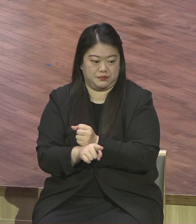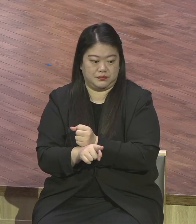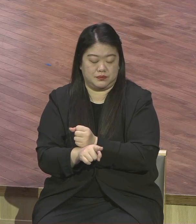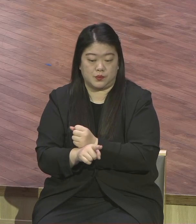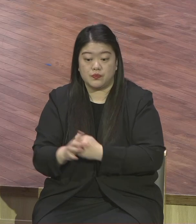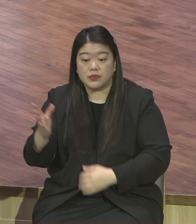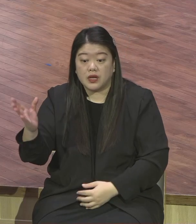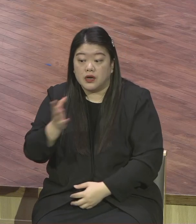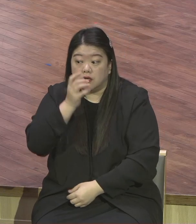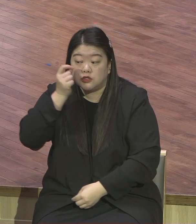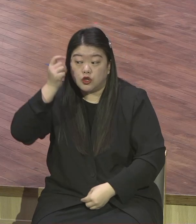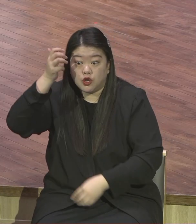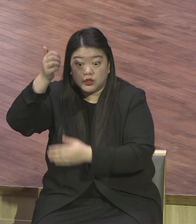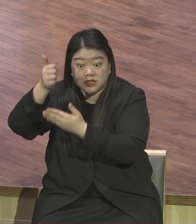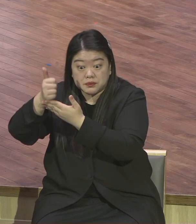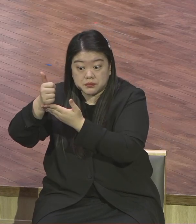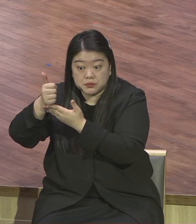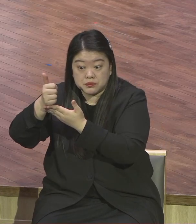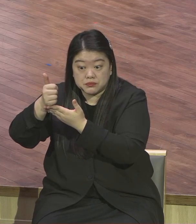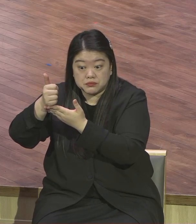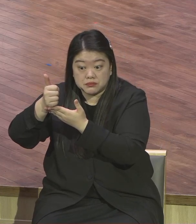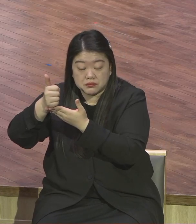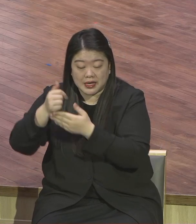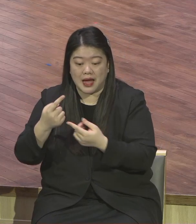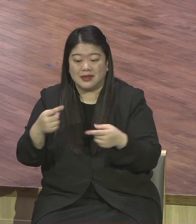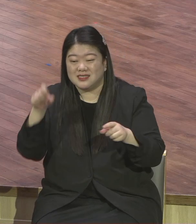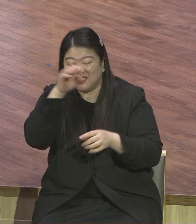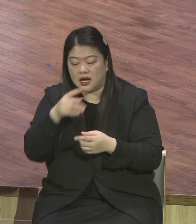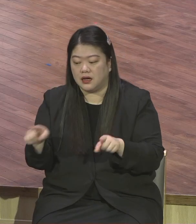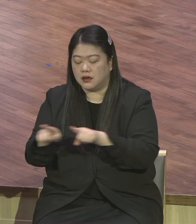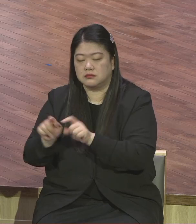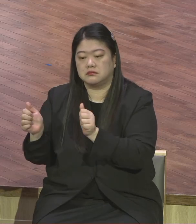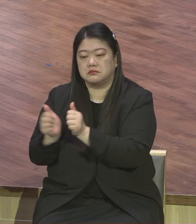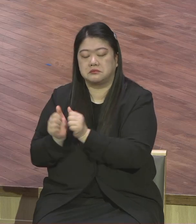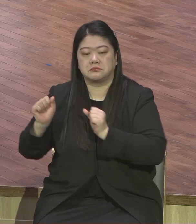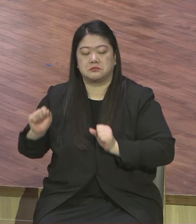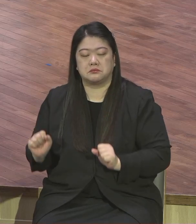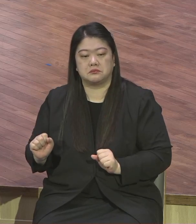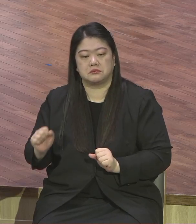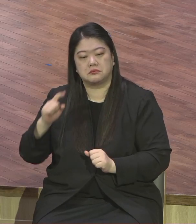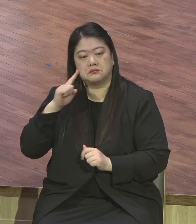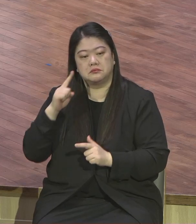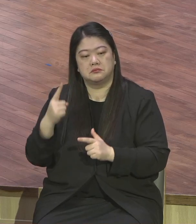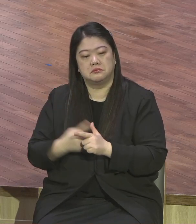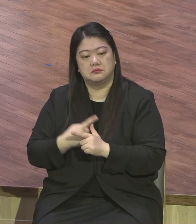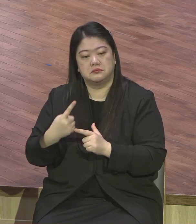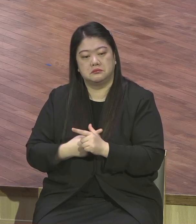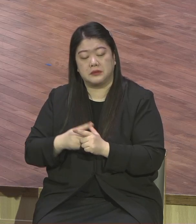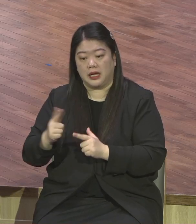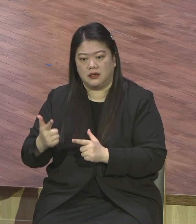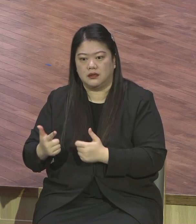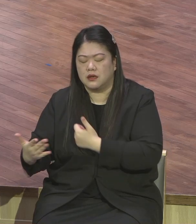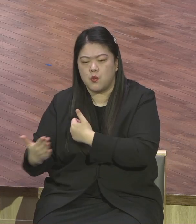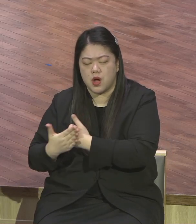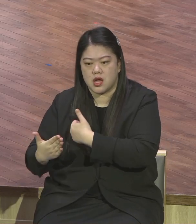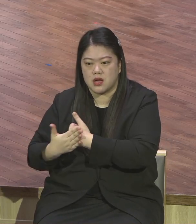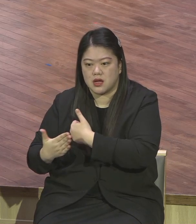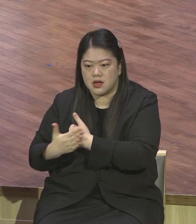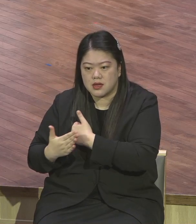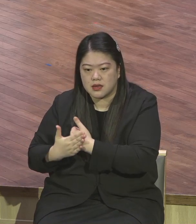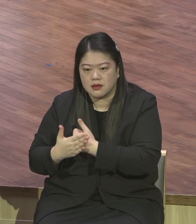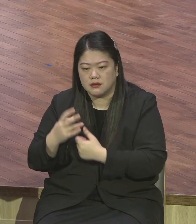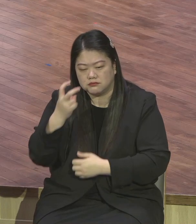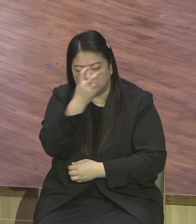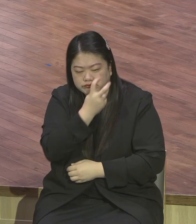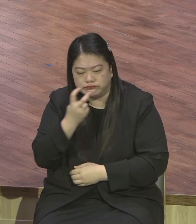위해서 우리를 돕는 분, 우리를 도와주는 분, 우리를 보호하고 은혜를 베푸시고 또